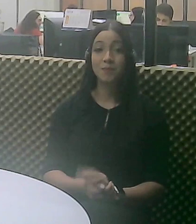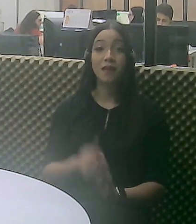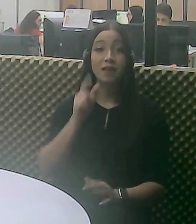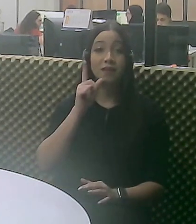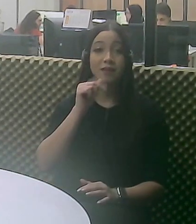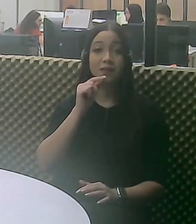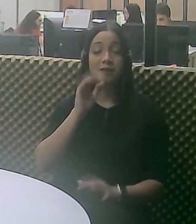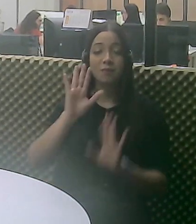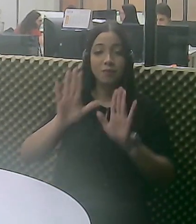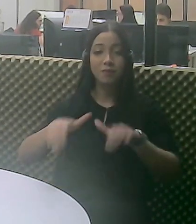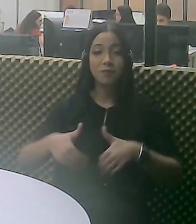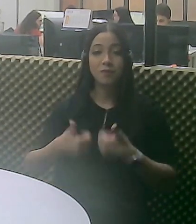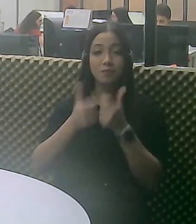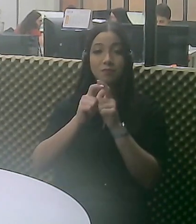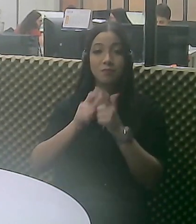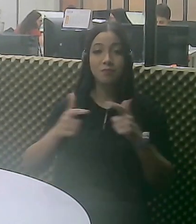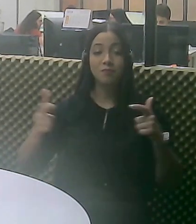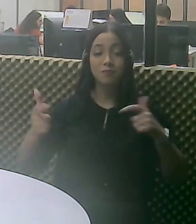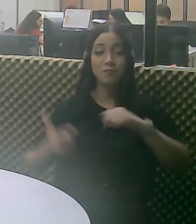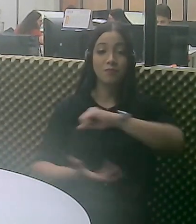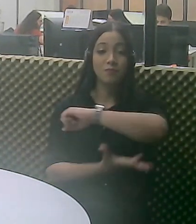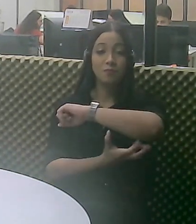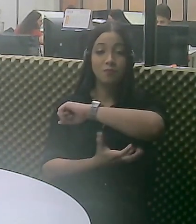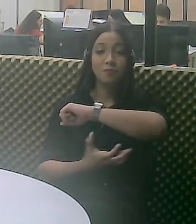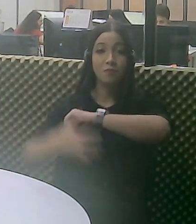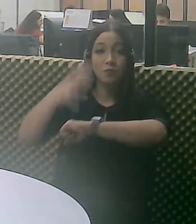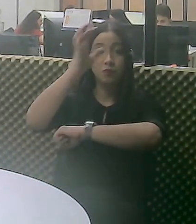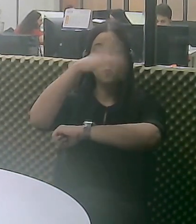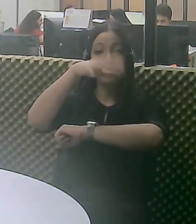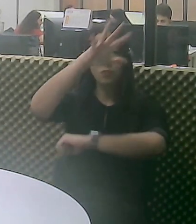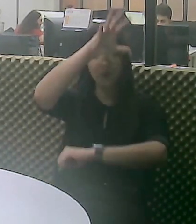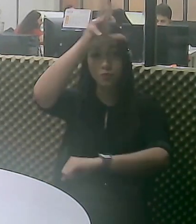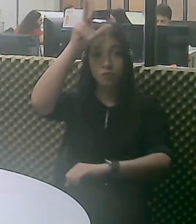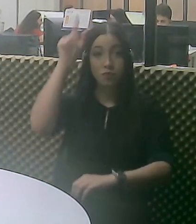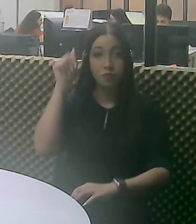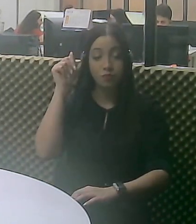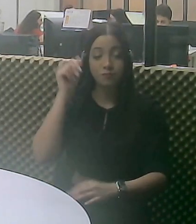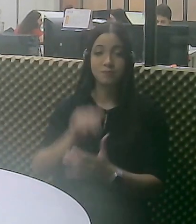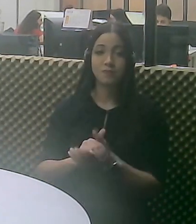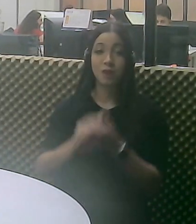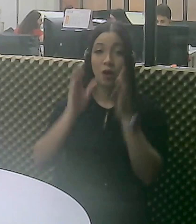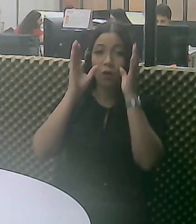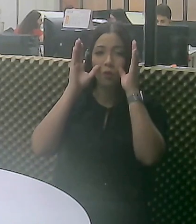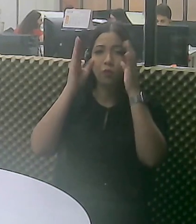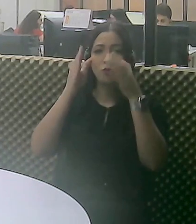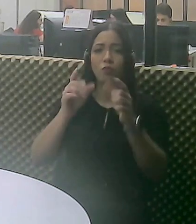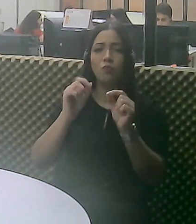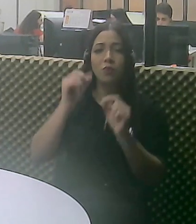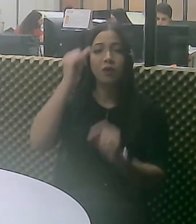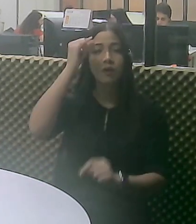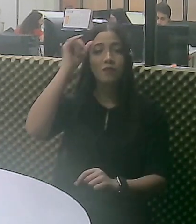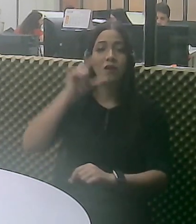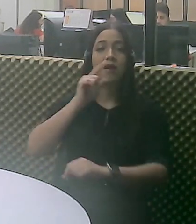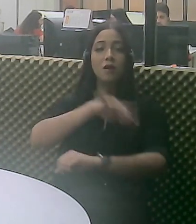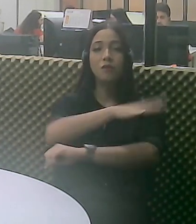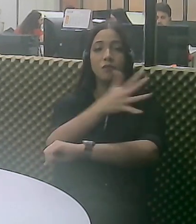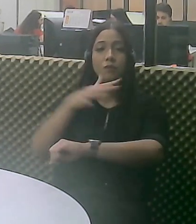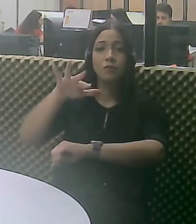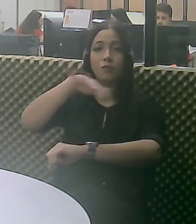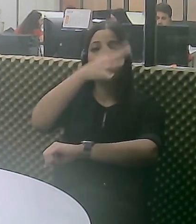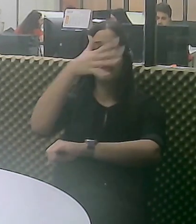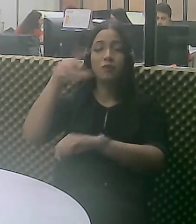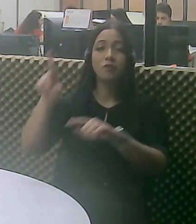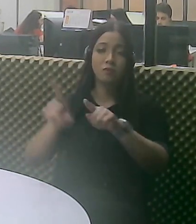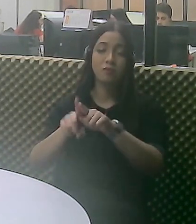Demai executa melhorias e amplia rede de drenagem pluvial no Guarani. Com foco na prevenção a alagamentos e no aumento